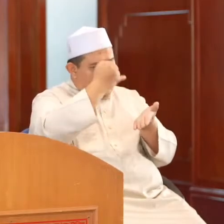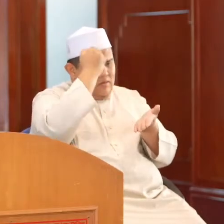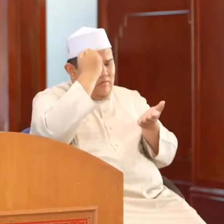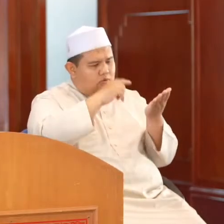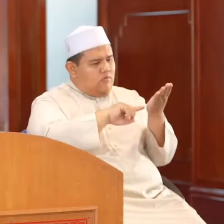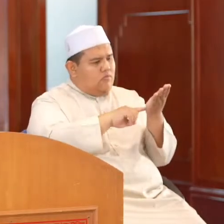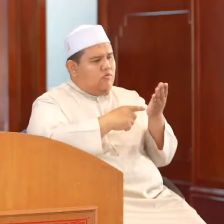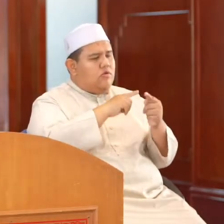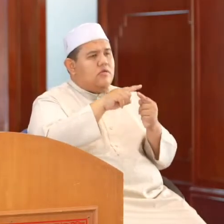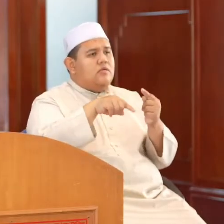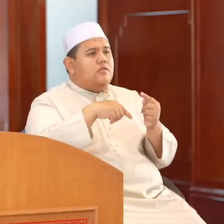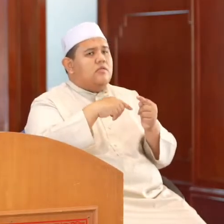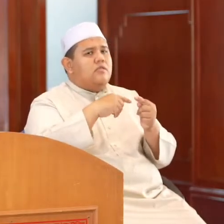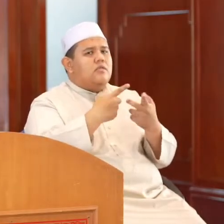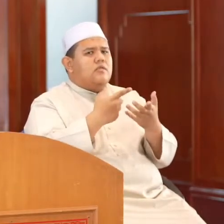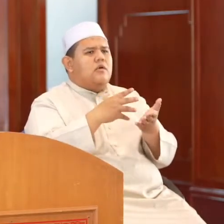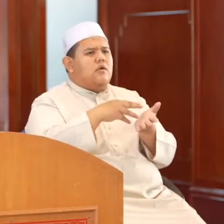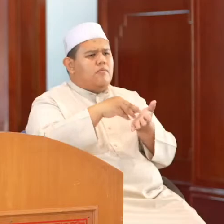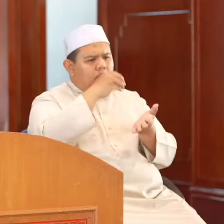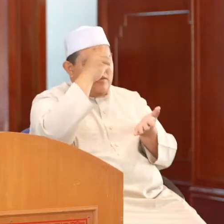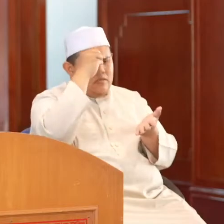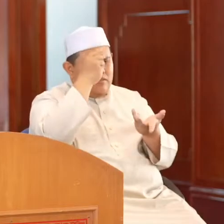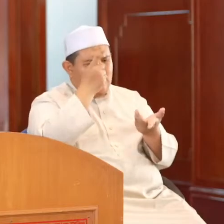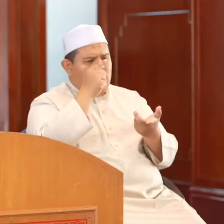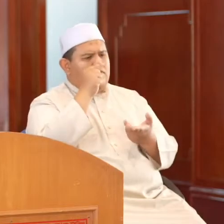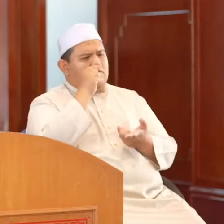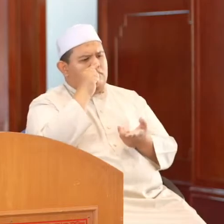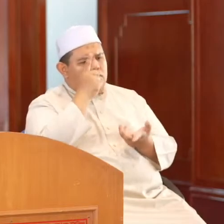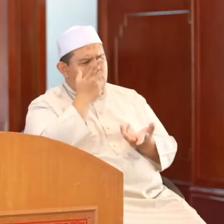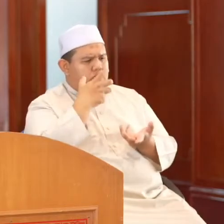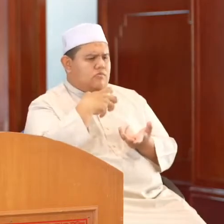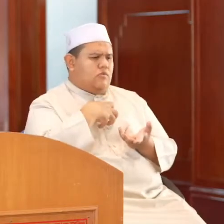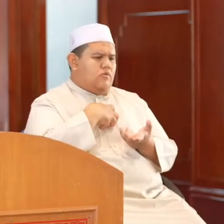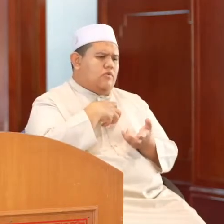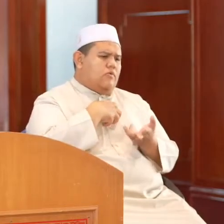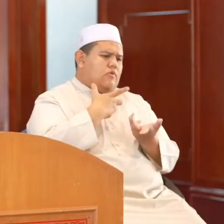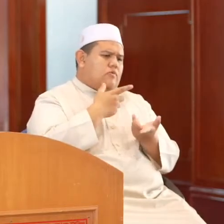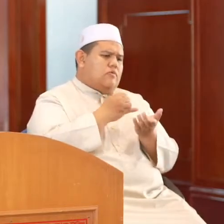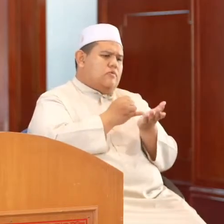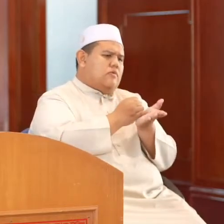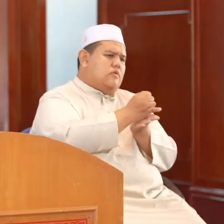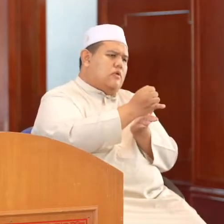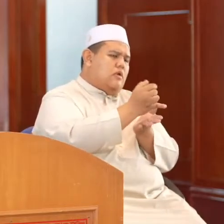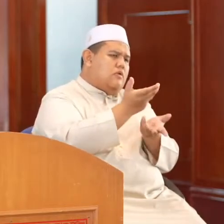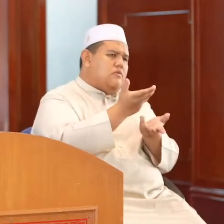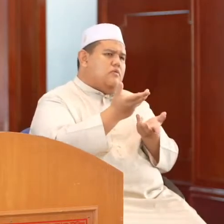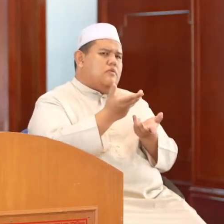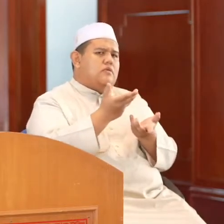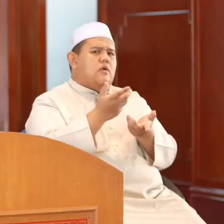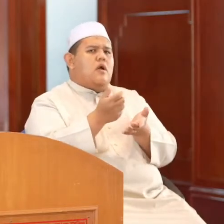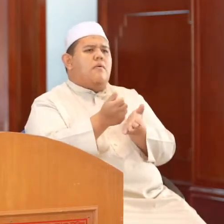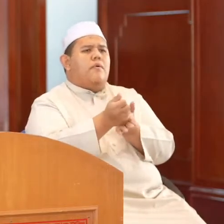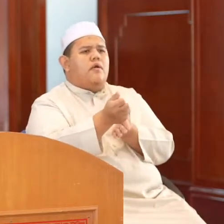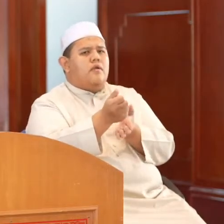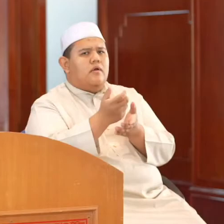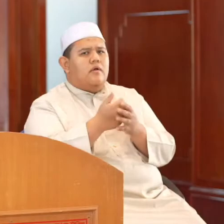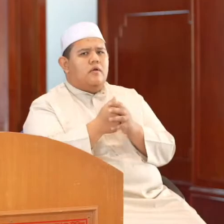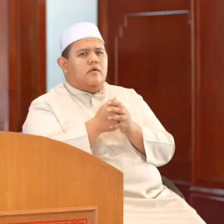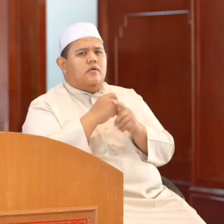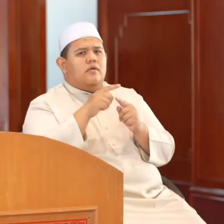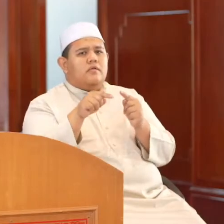masalah tentang riak, tentang ujub, tentang takabur, tentang ikhlas, tentang amanah,